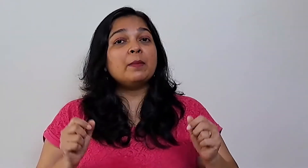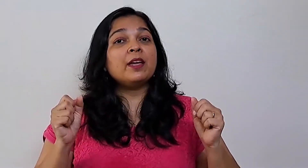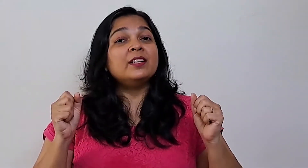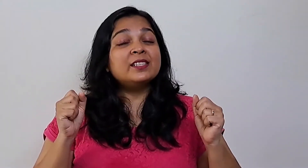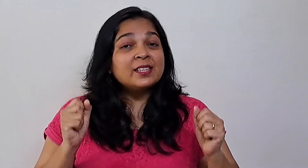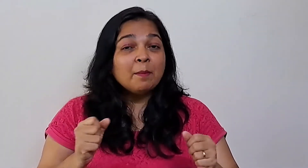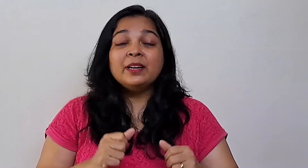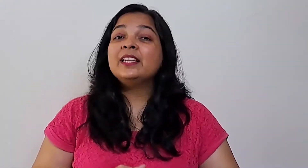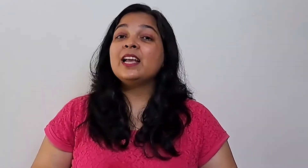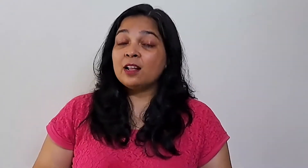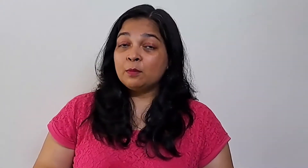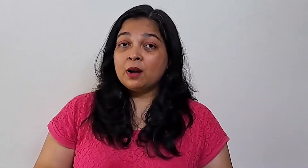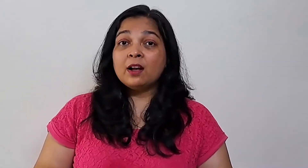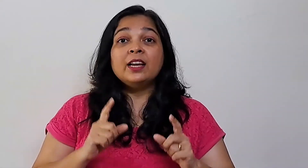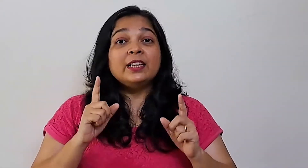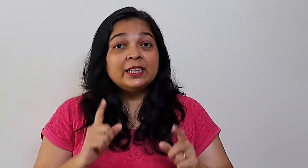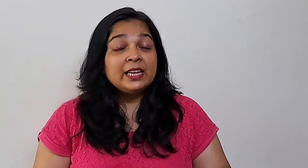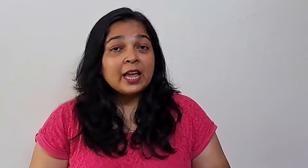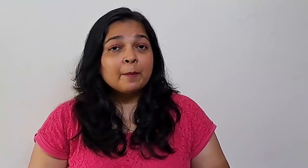सानू सामर्थ दी आत्मा दित्ती आ।